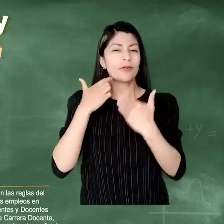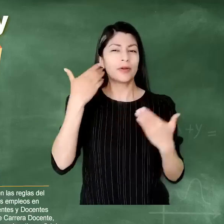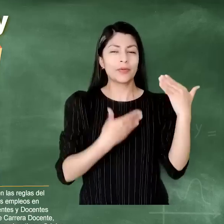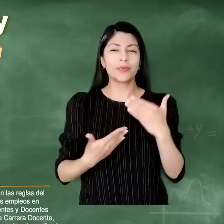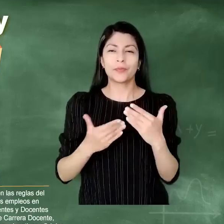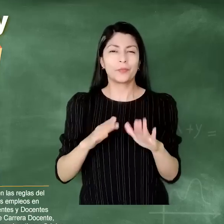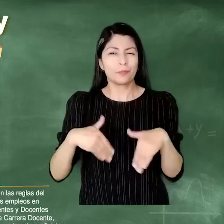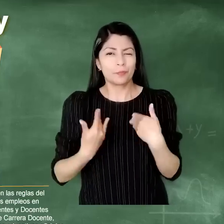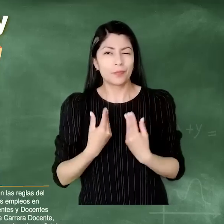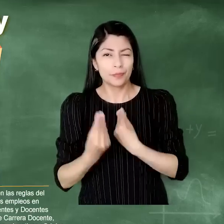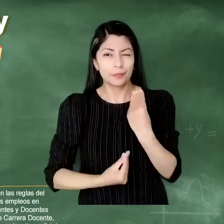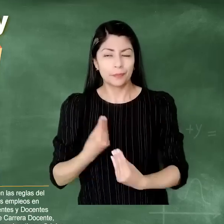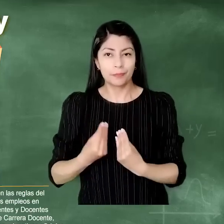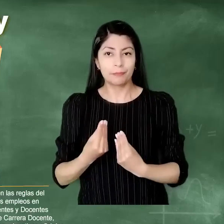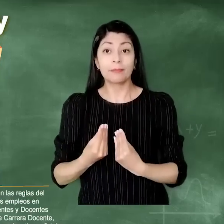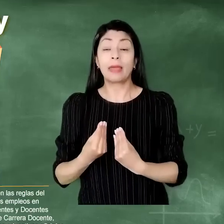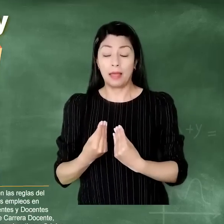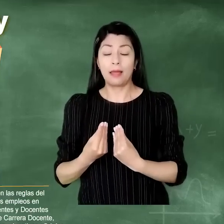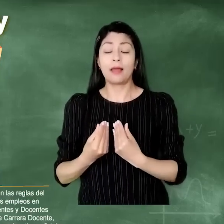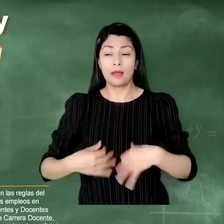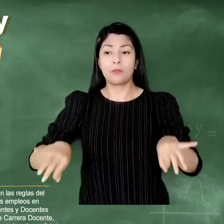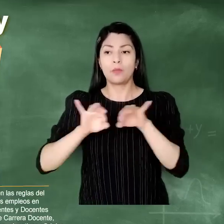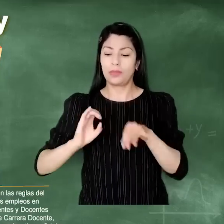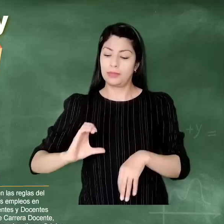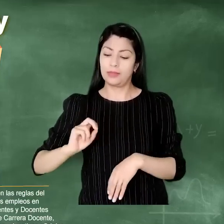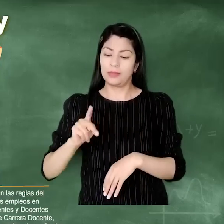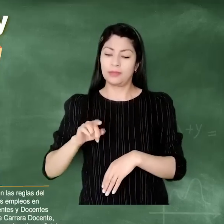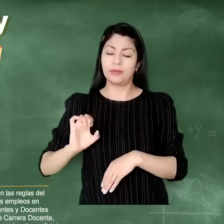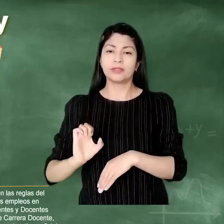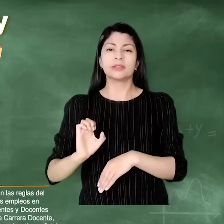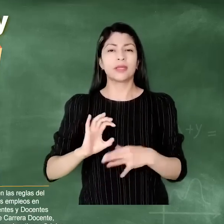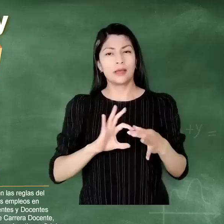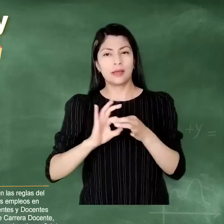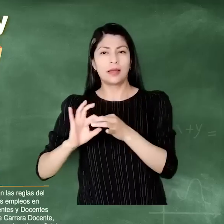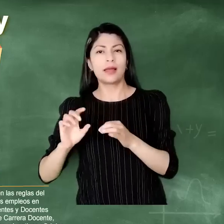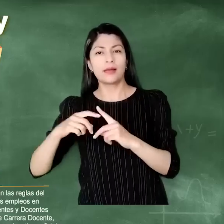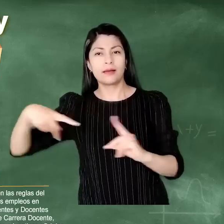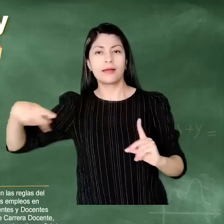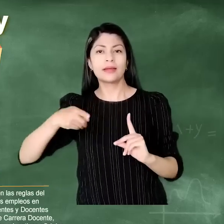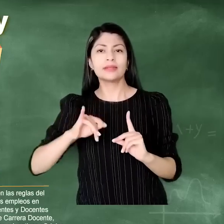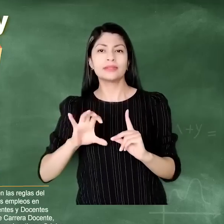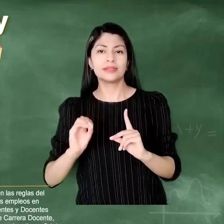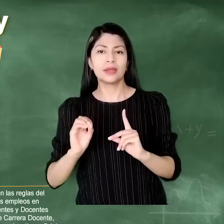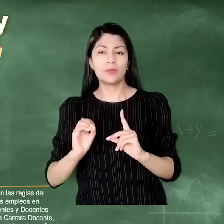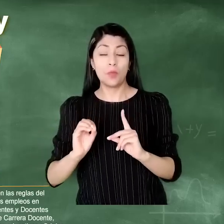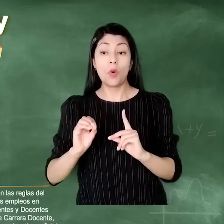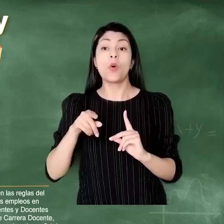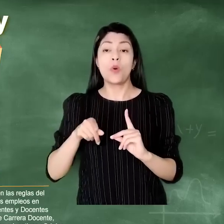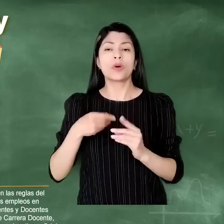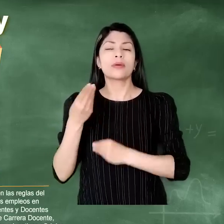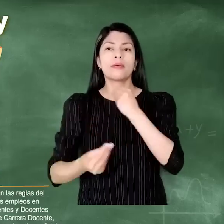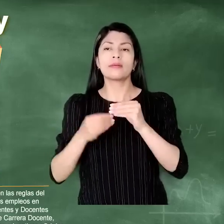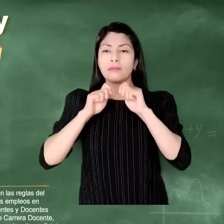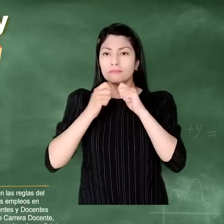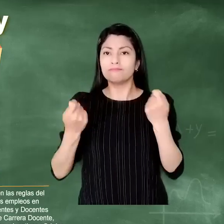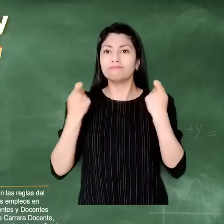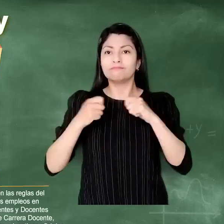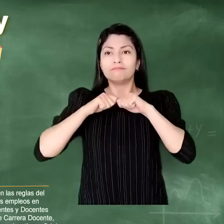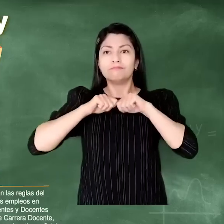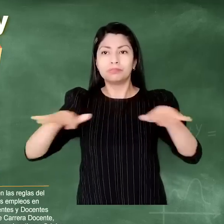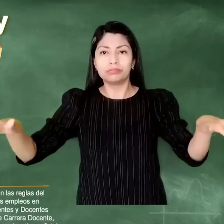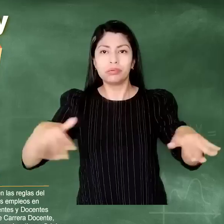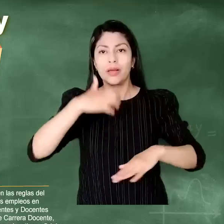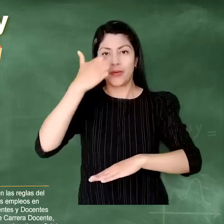selección. La CNSC publicará en su página web enlace SIMO, los resultados definitivos obtenidos por